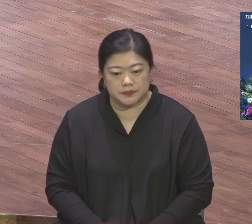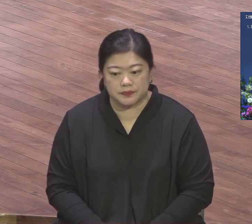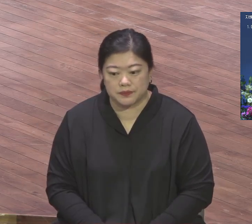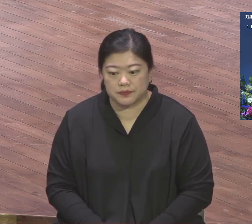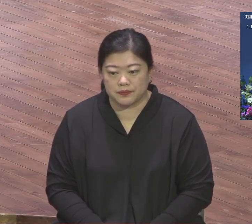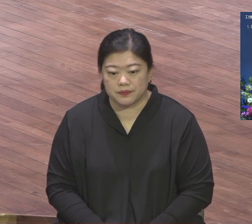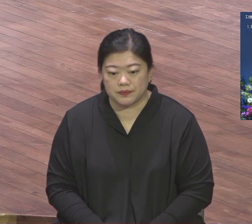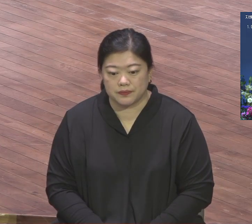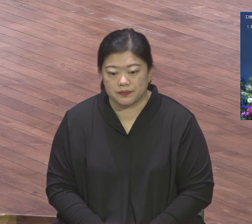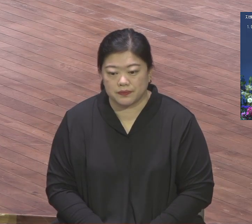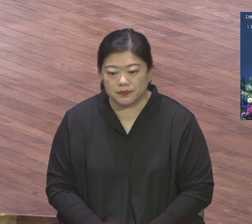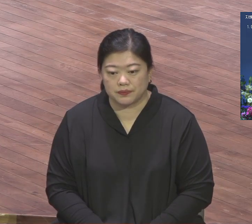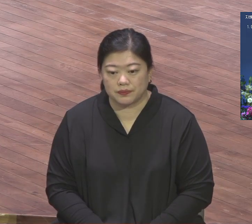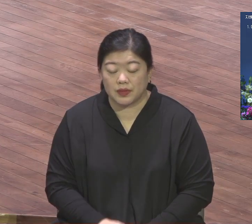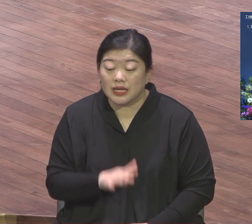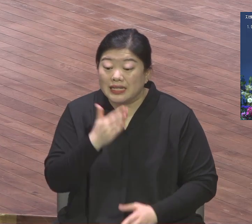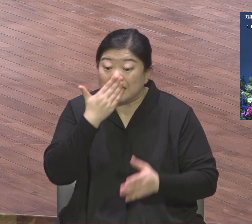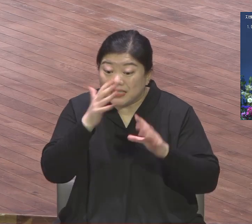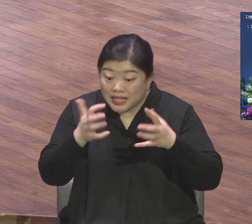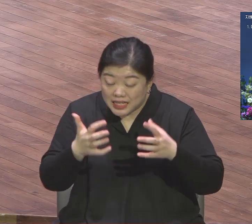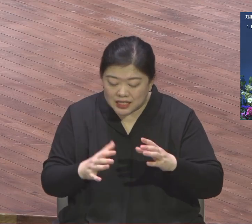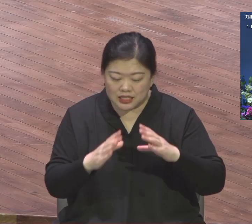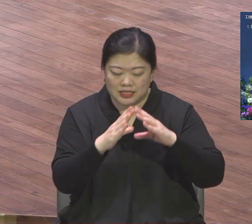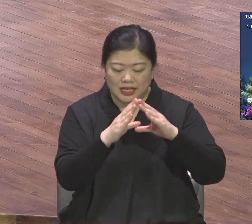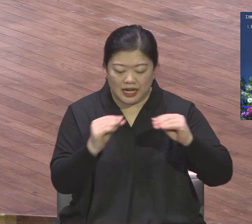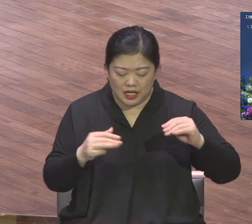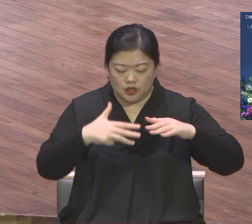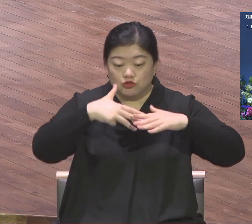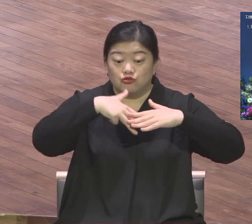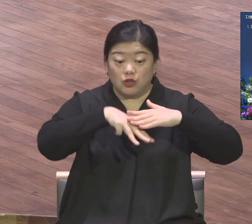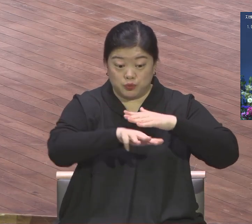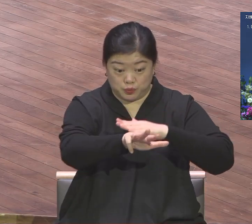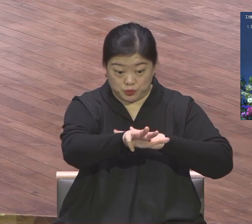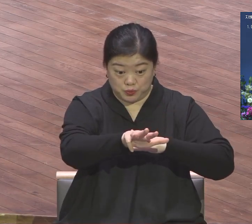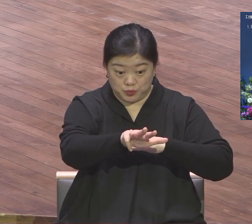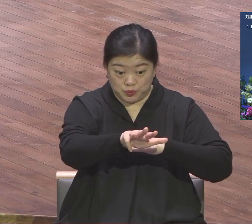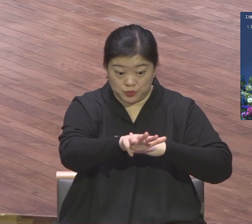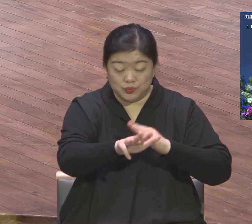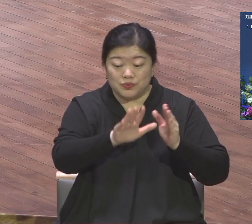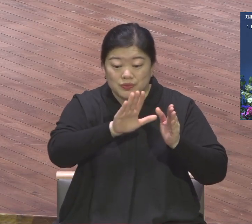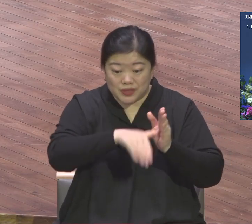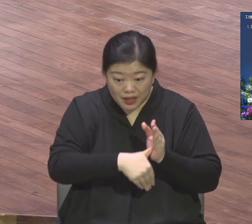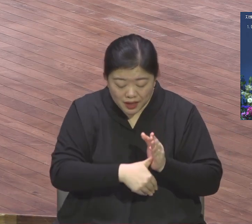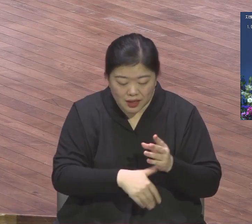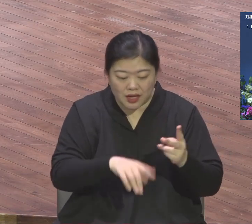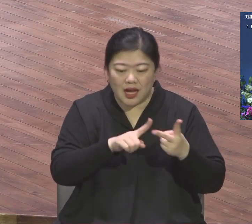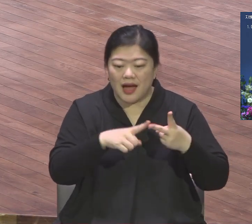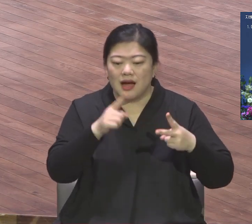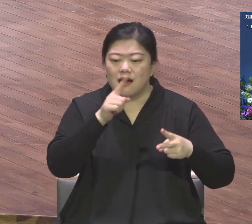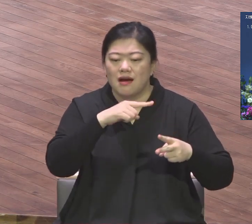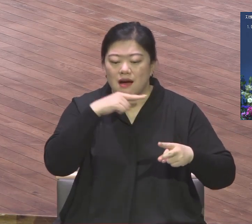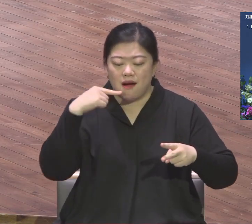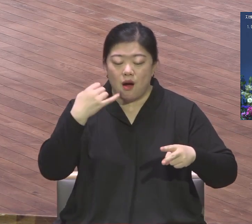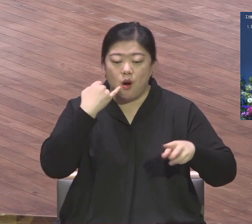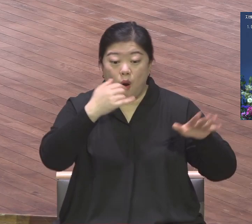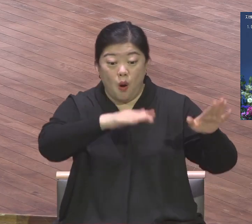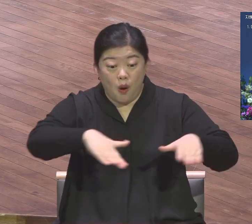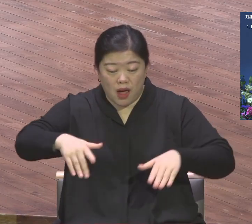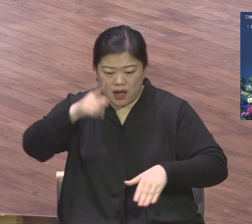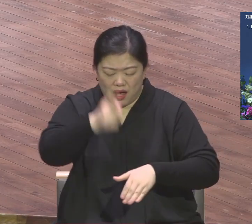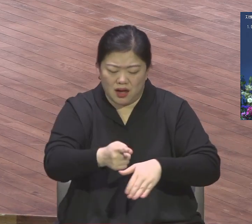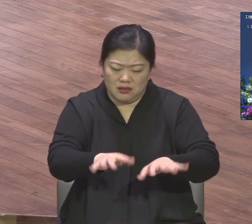뭐든지 출애굽 하면서 열 가지 재앙 봤잖아요. 그리고 막 홍해 가르는 거 봤잖아요.